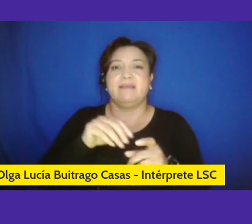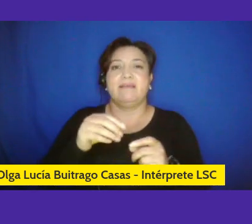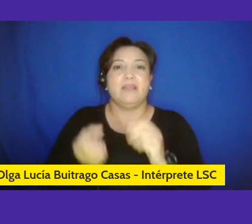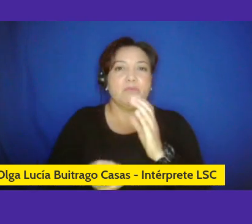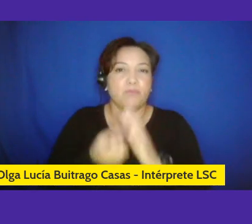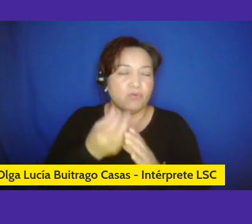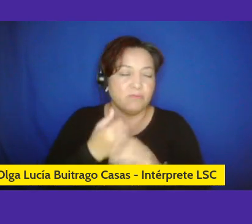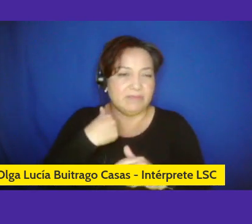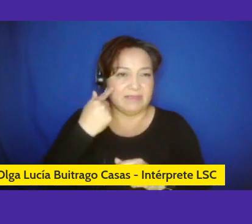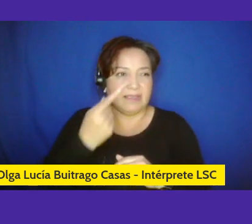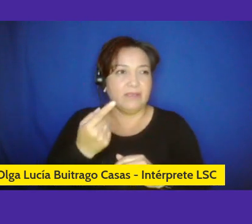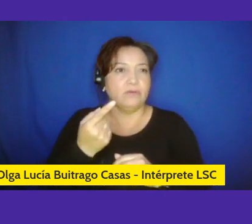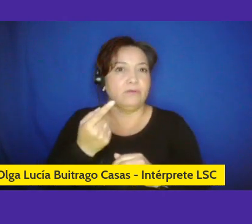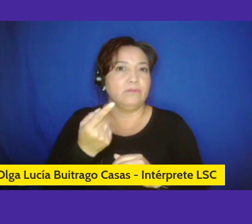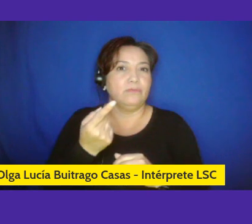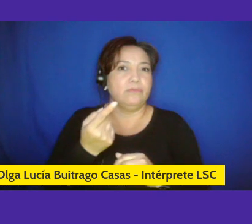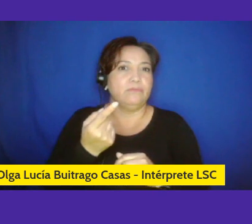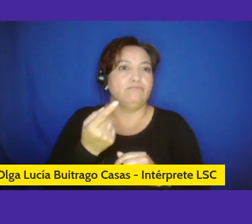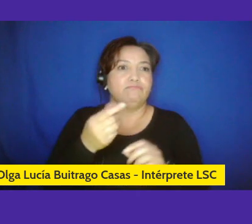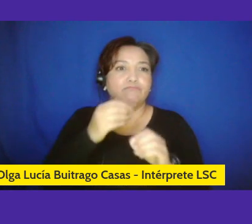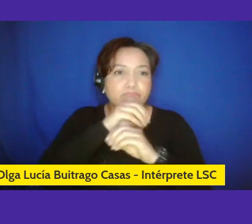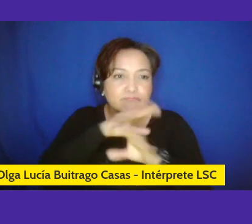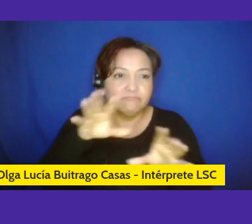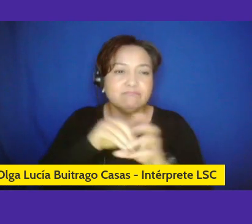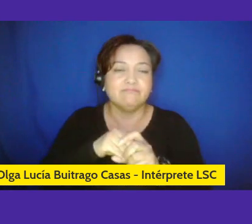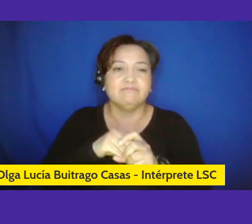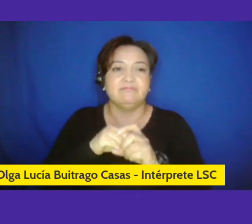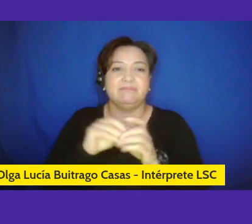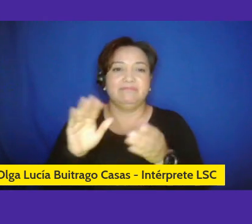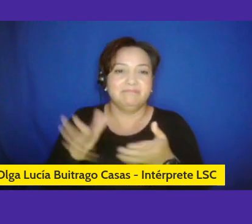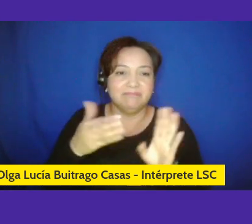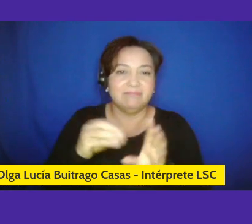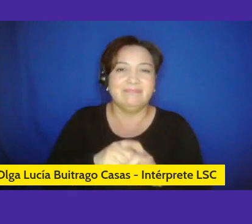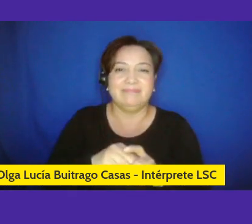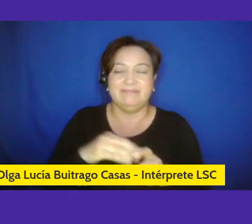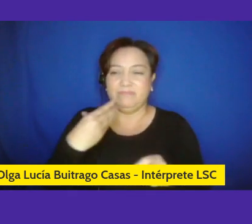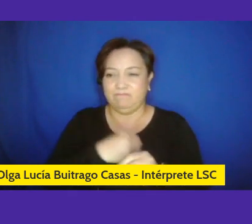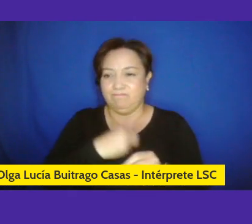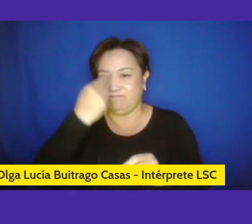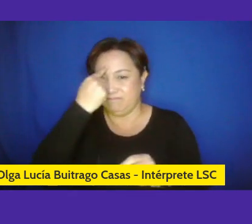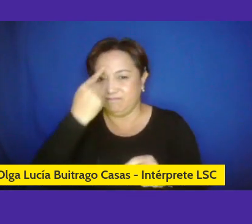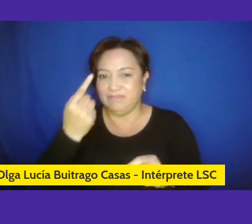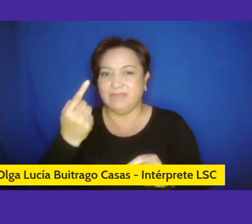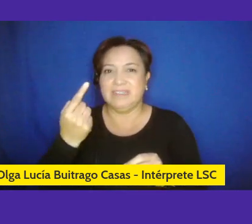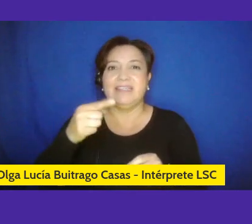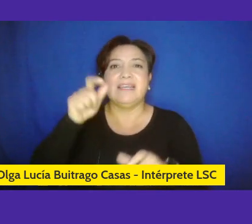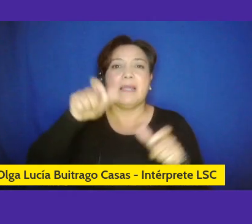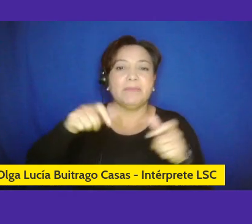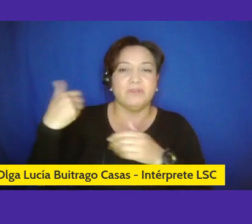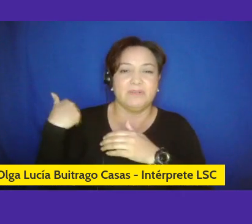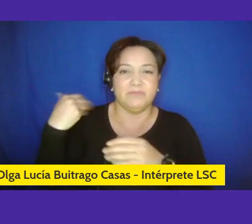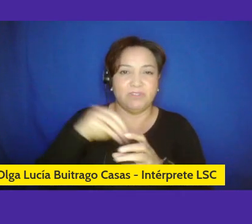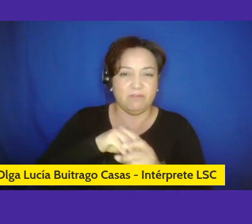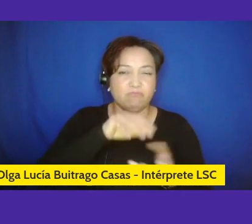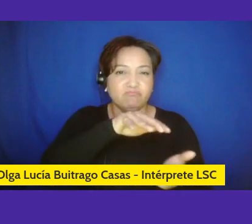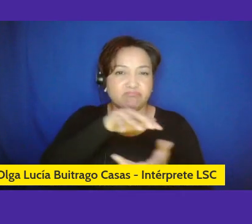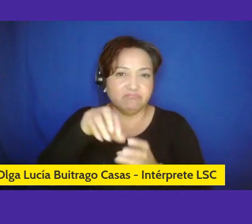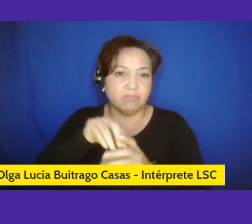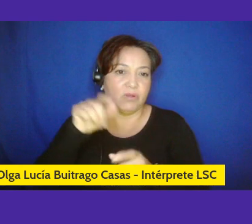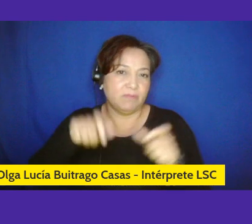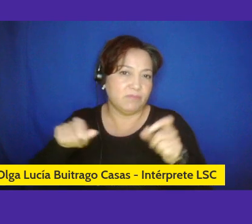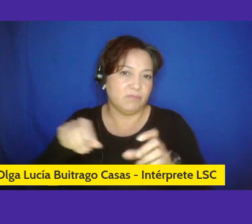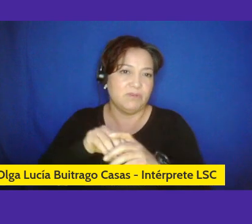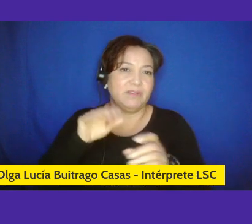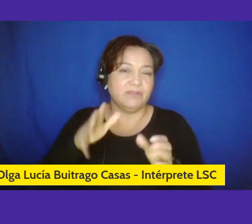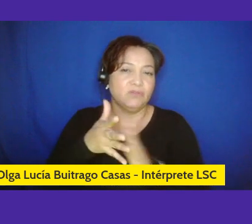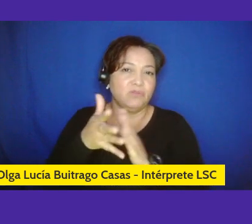plan. Obviamente que si el distribuidor o el agente, por ejemplo, nosotros siempre tratamos de meternos